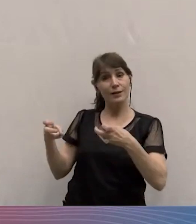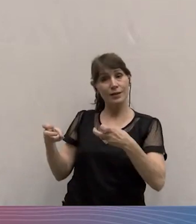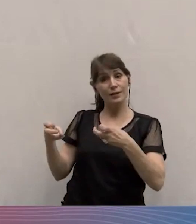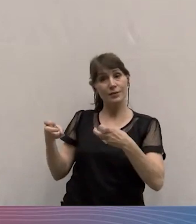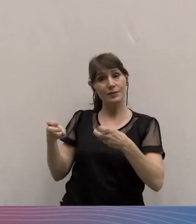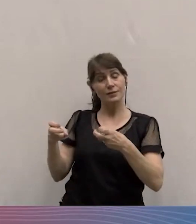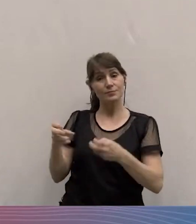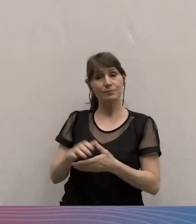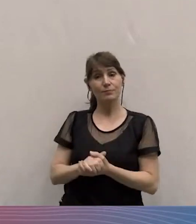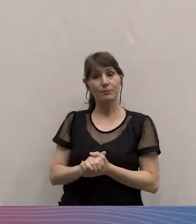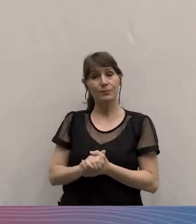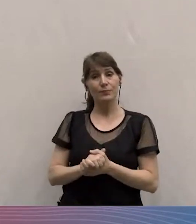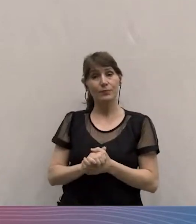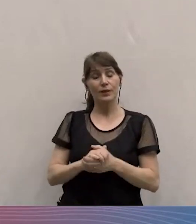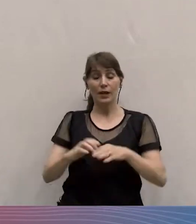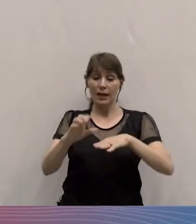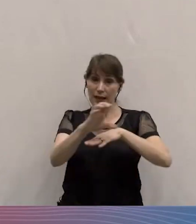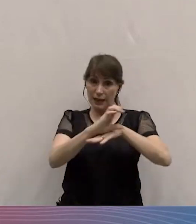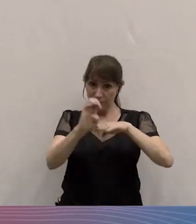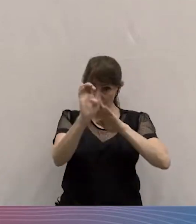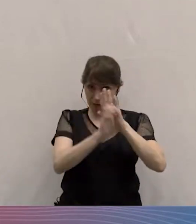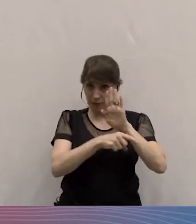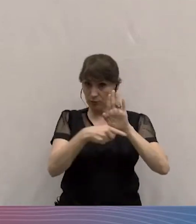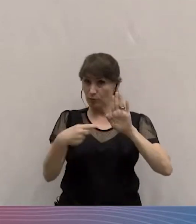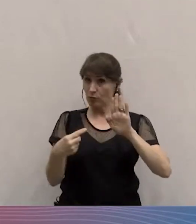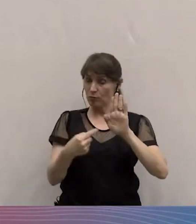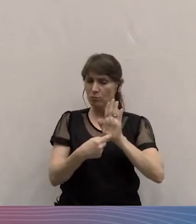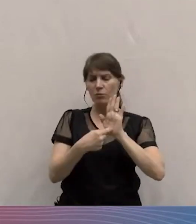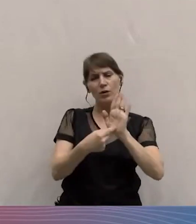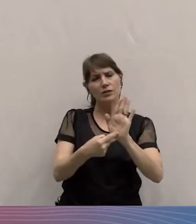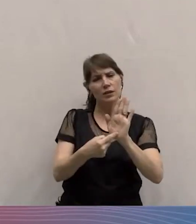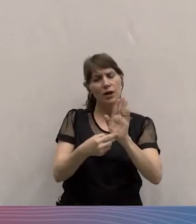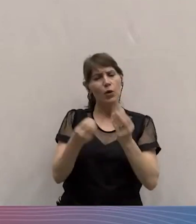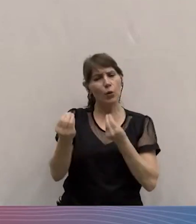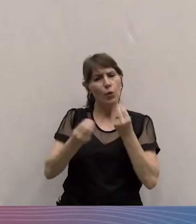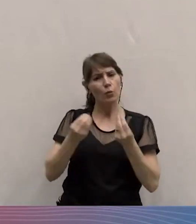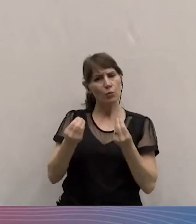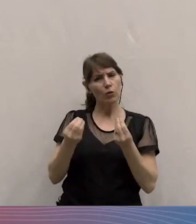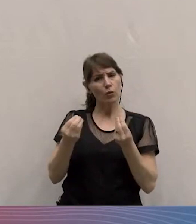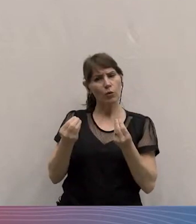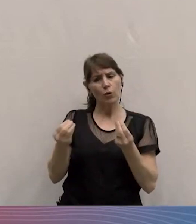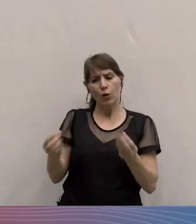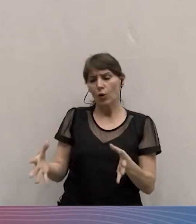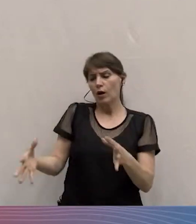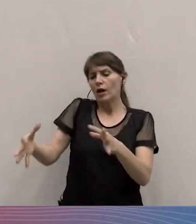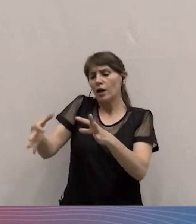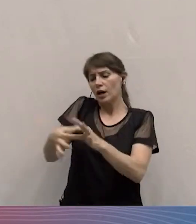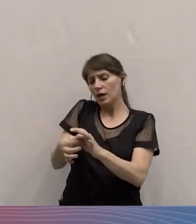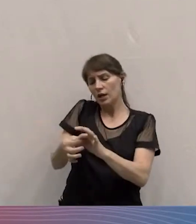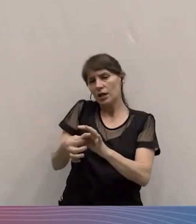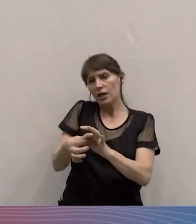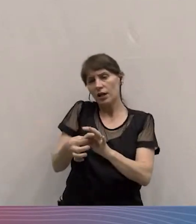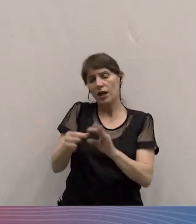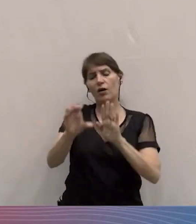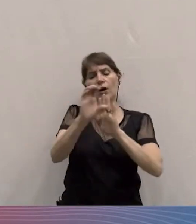que o capítulo 1 está totalmente vinculado ao capítulo 2.